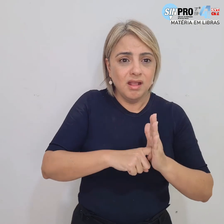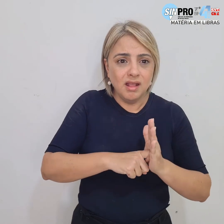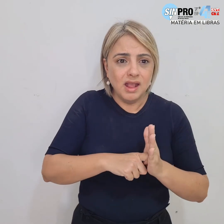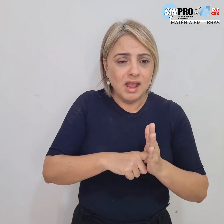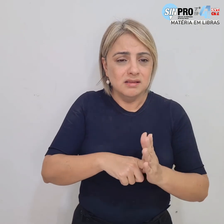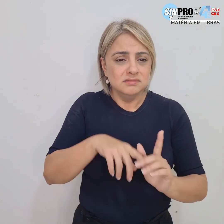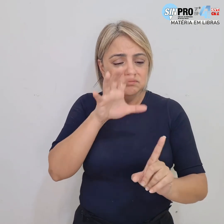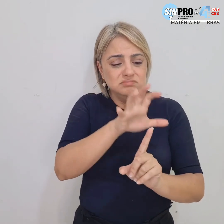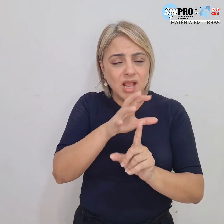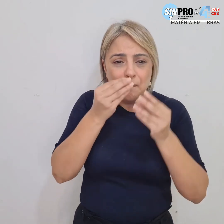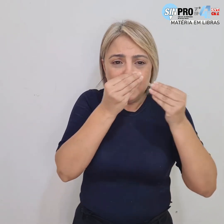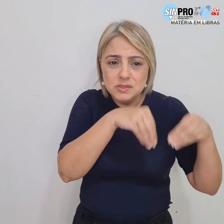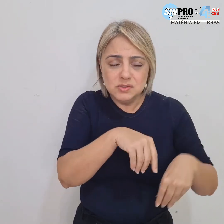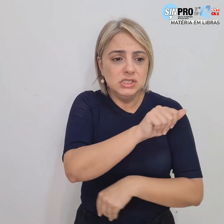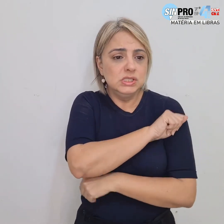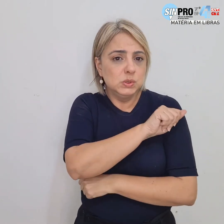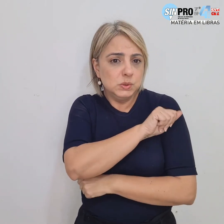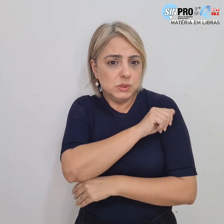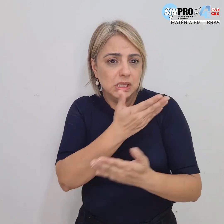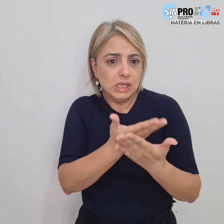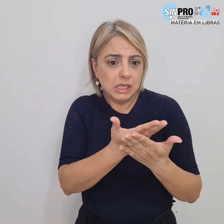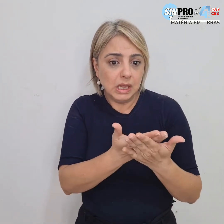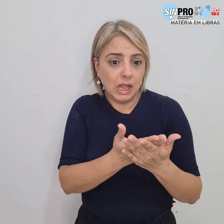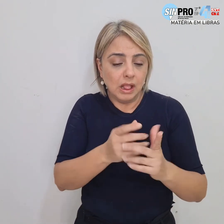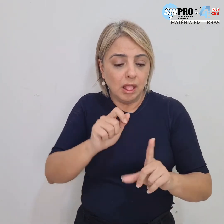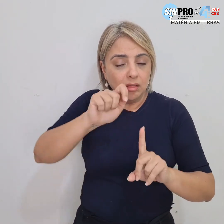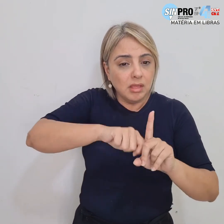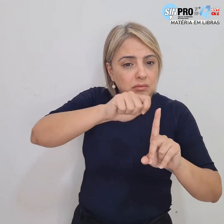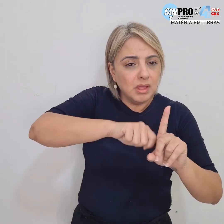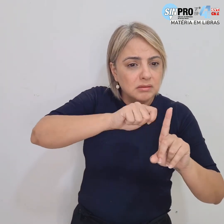estudantes com mensalidades mais altas